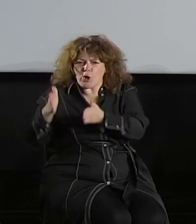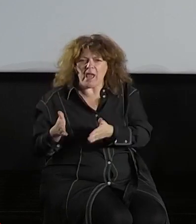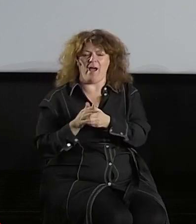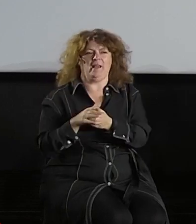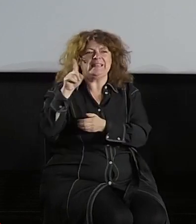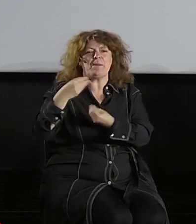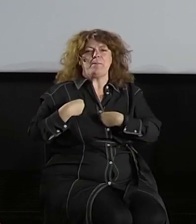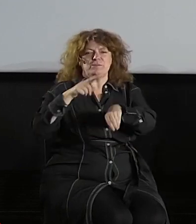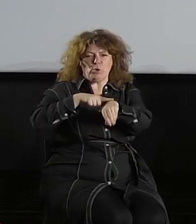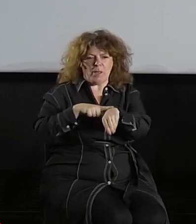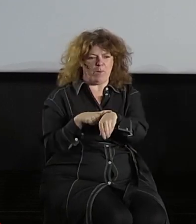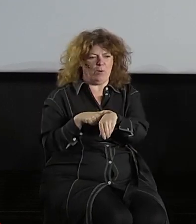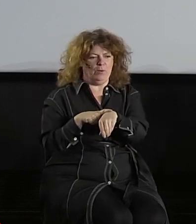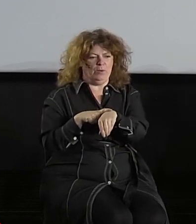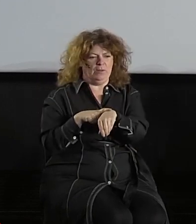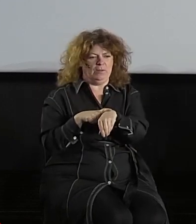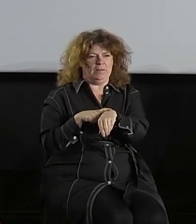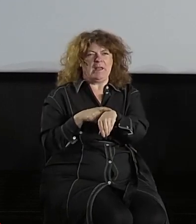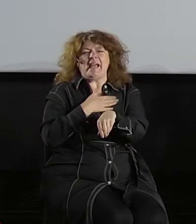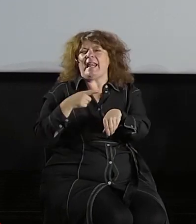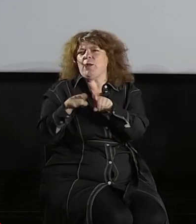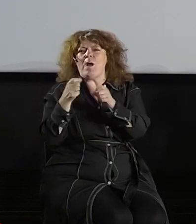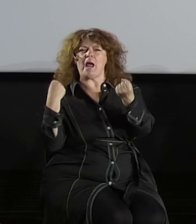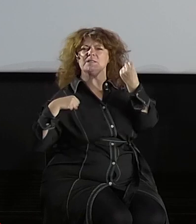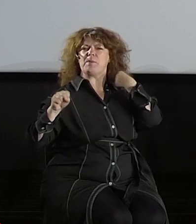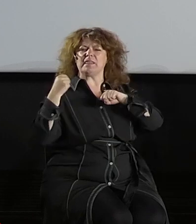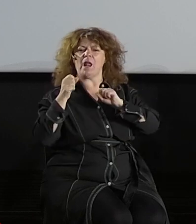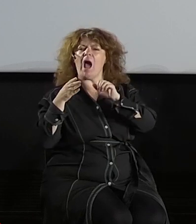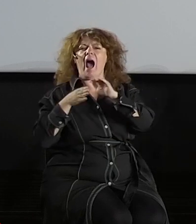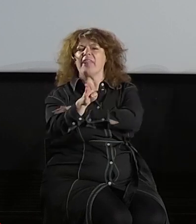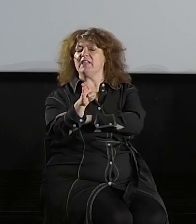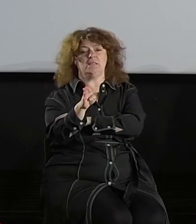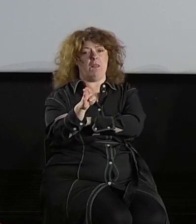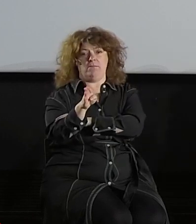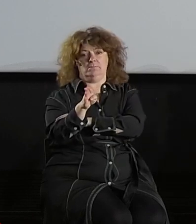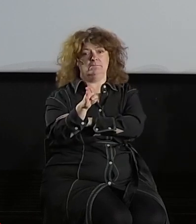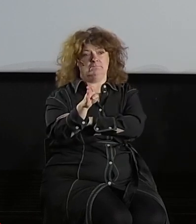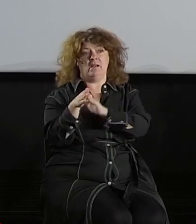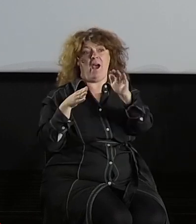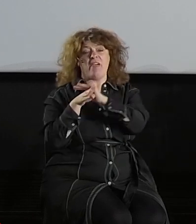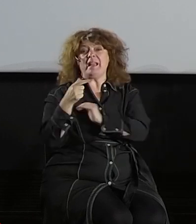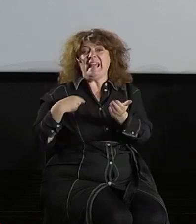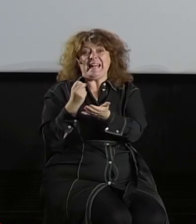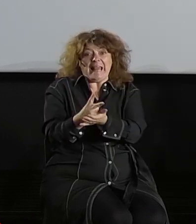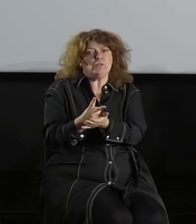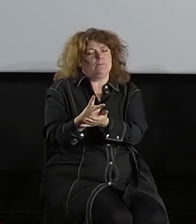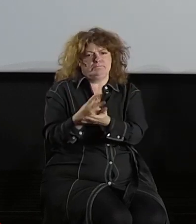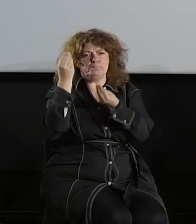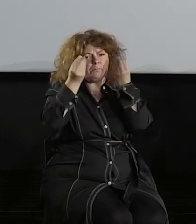mismo tiempo querer hacer un espectáculo lo más accesible posible que era otro de los retos que nos planteábamos que las personas